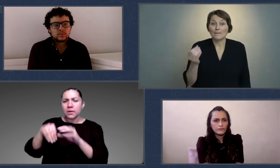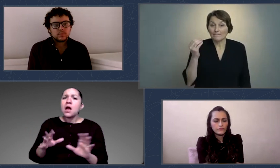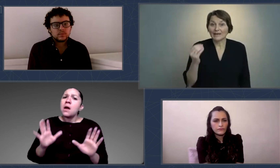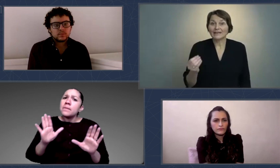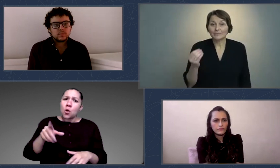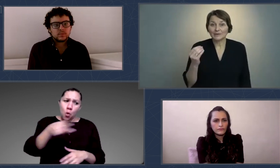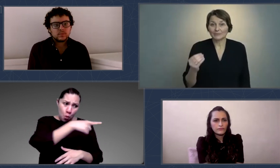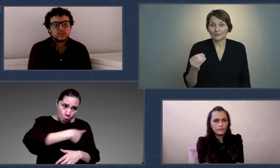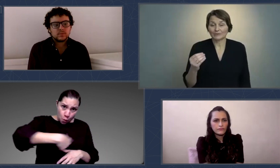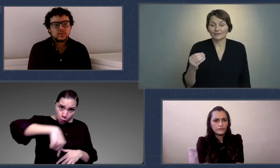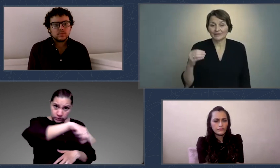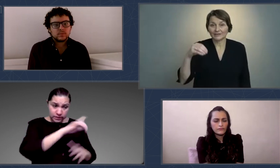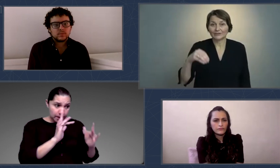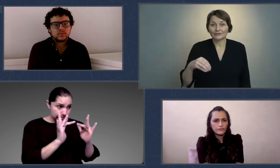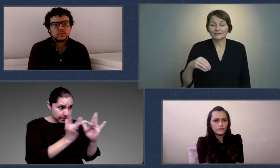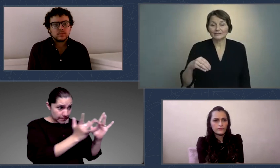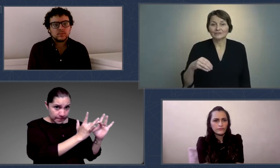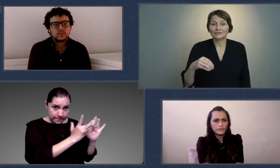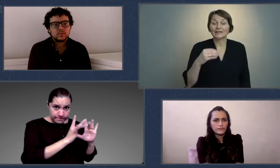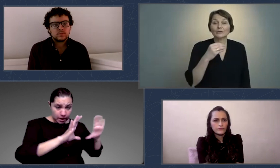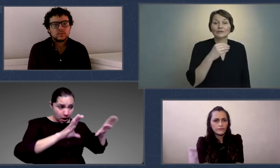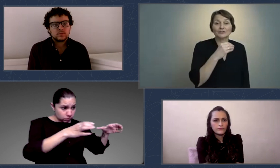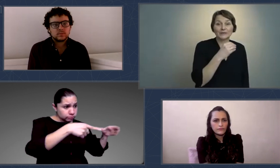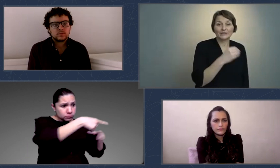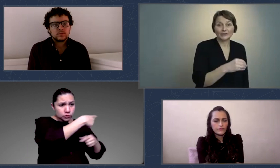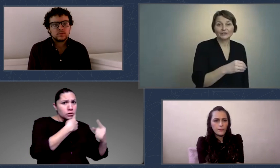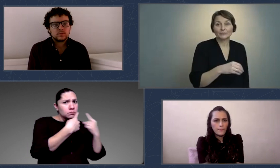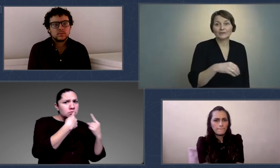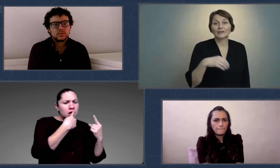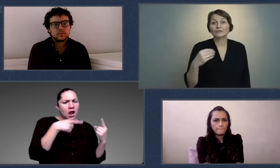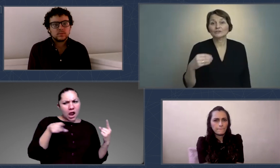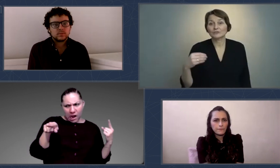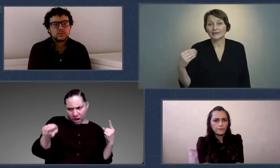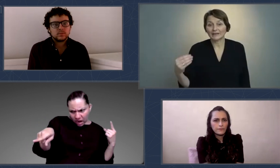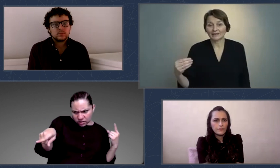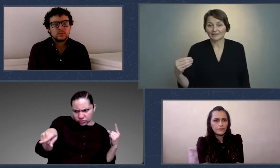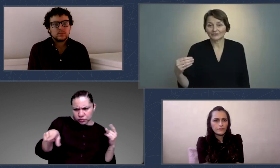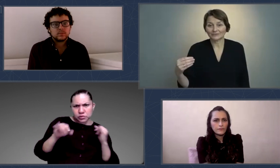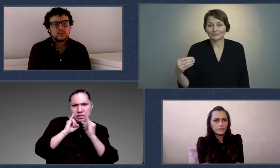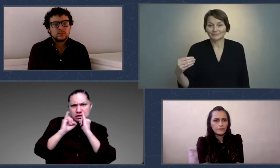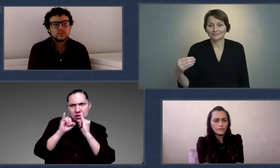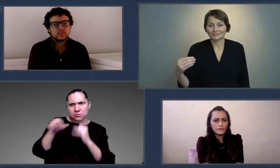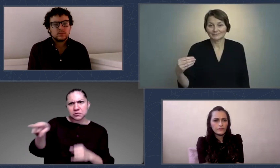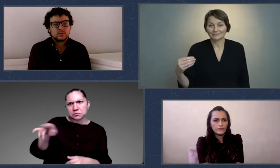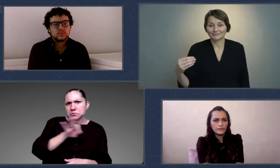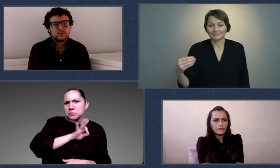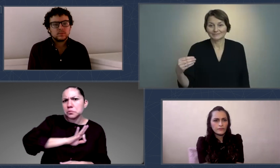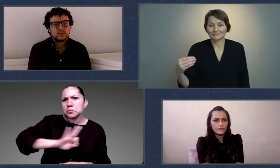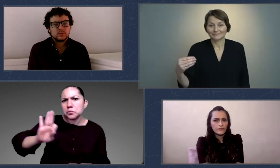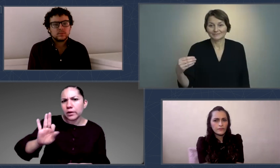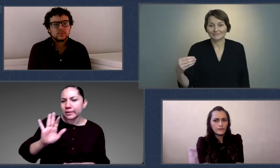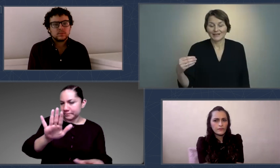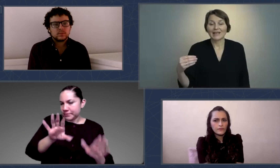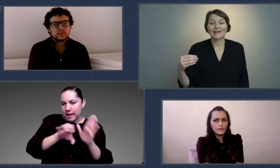este intérprete también puede hacer señas internacionales. Ahorita se me está ocurriendo que en Holanda